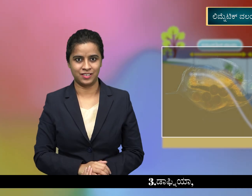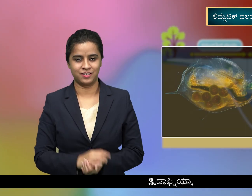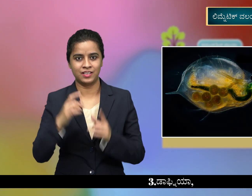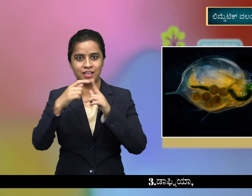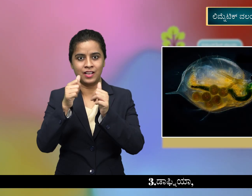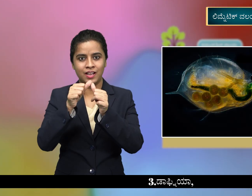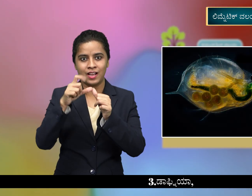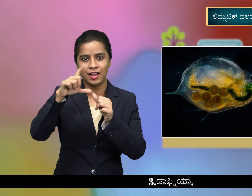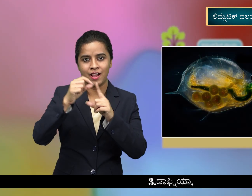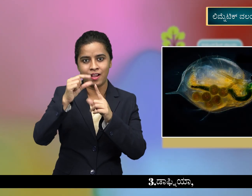3. ಡಾಫ್ನಿಯಾ,